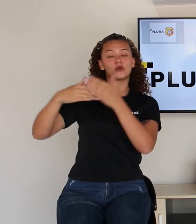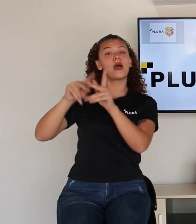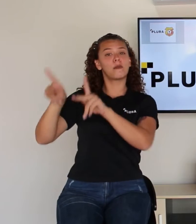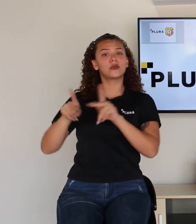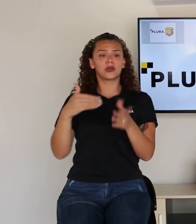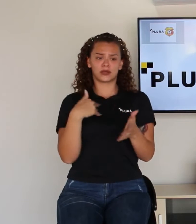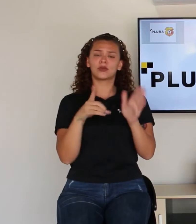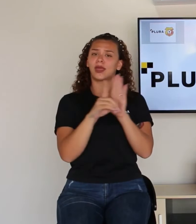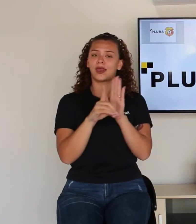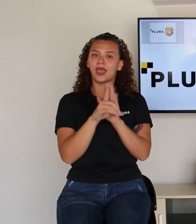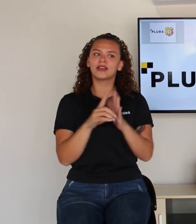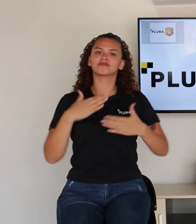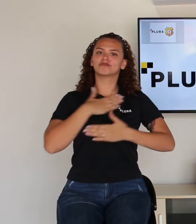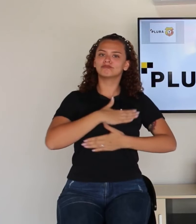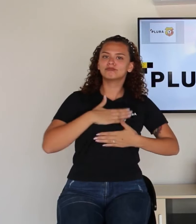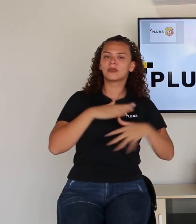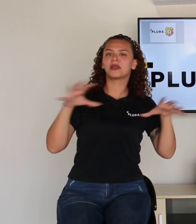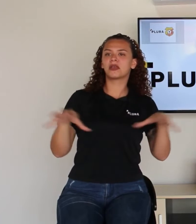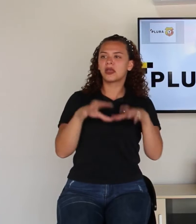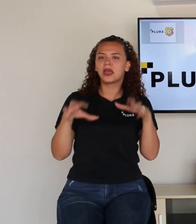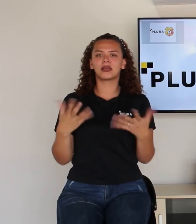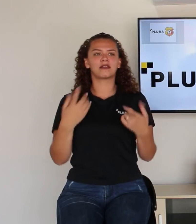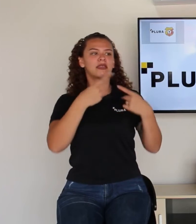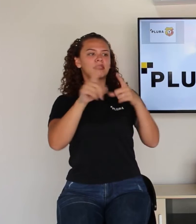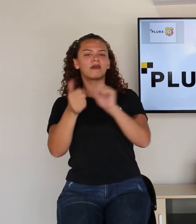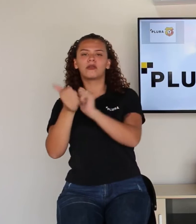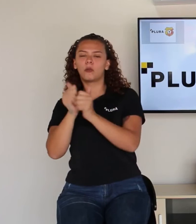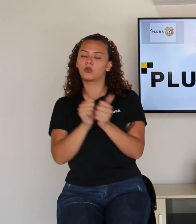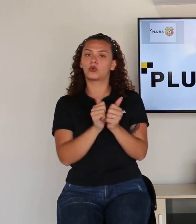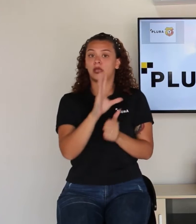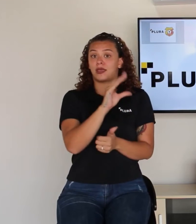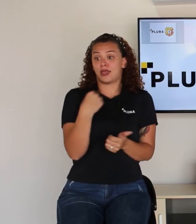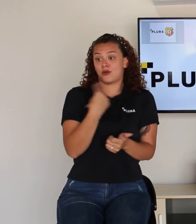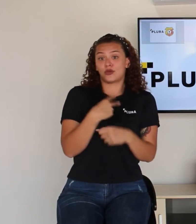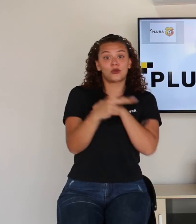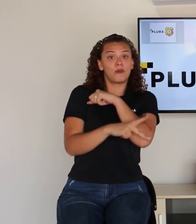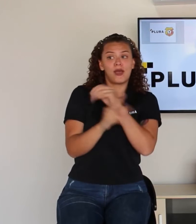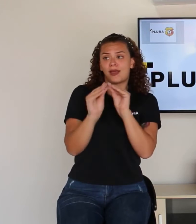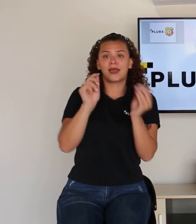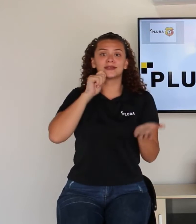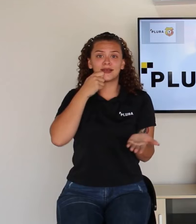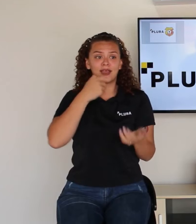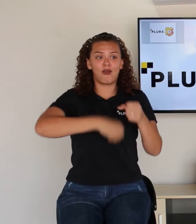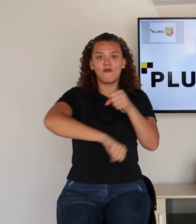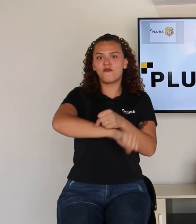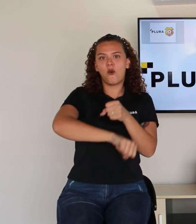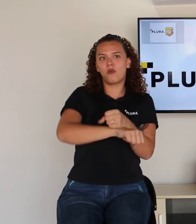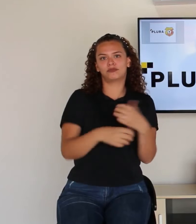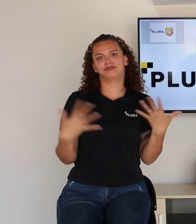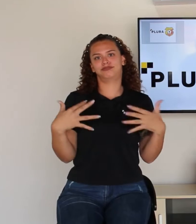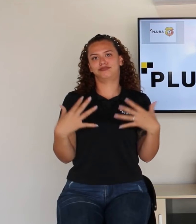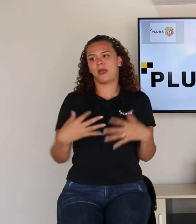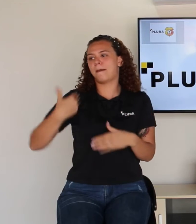personas también tenemos derecho a la recreación, al ocio, al deporte. Y bueno, en nuestro país para nadie es un secreto que el fútbol, ¿verdad?,